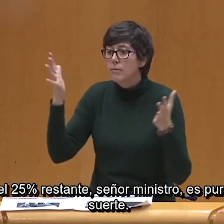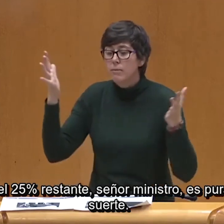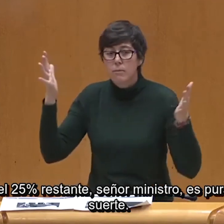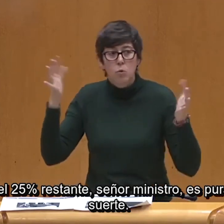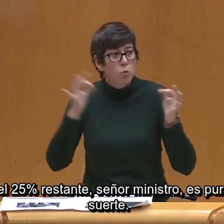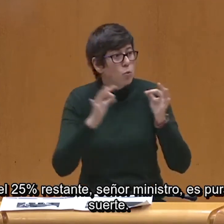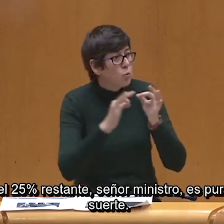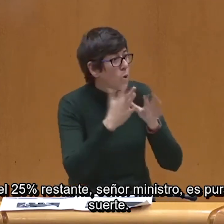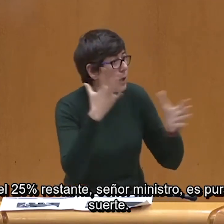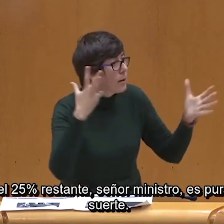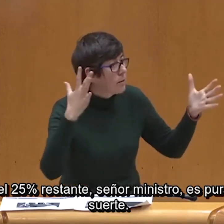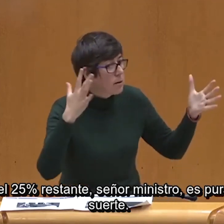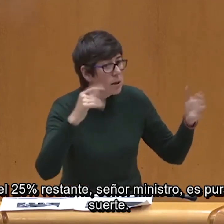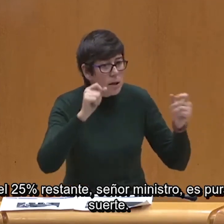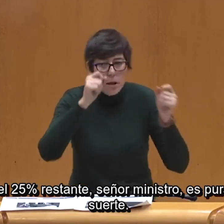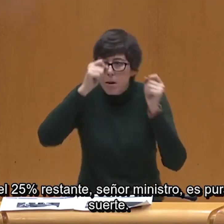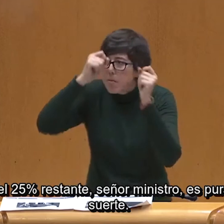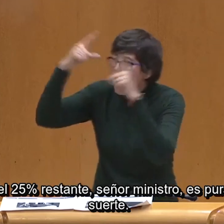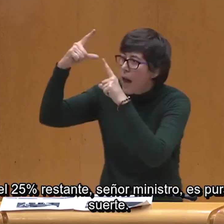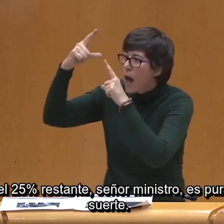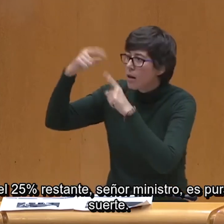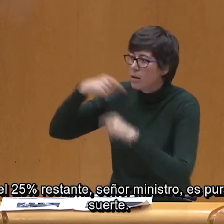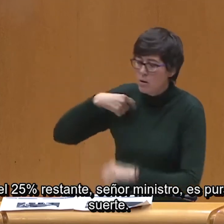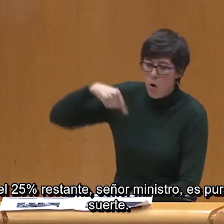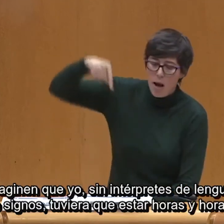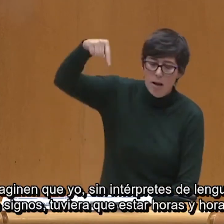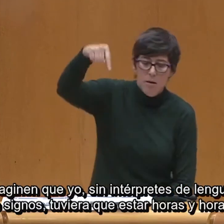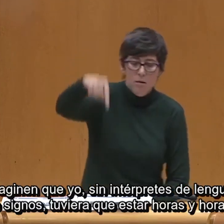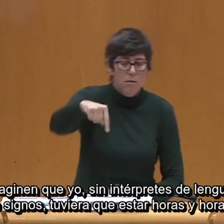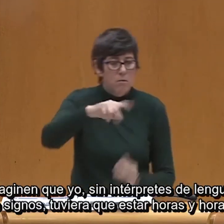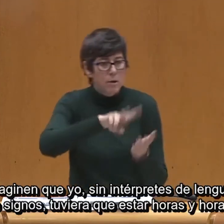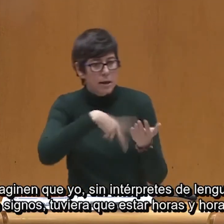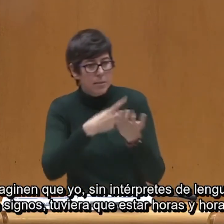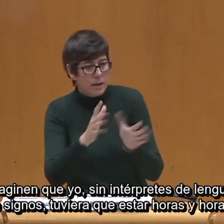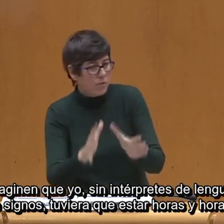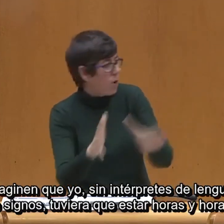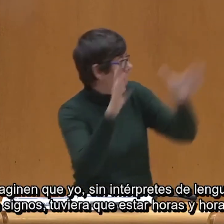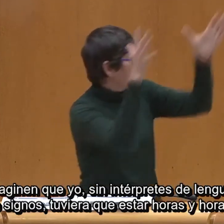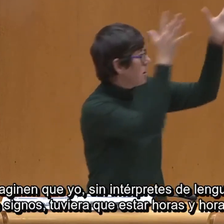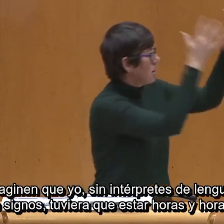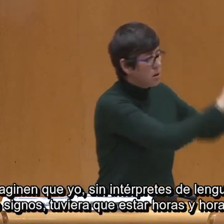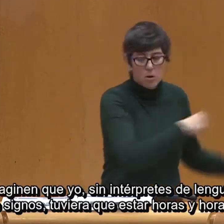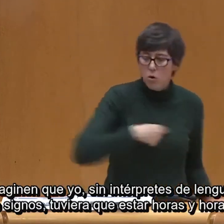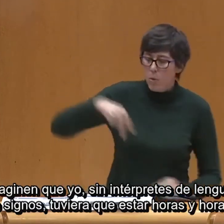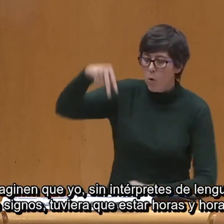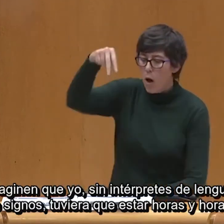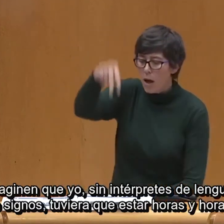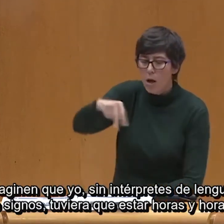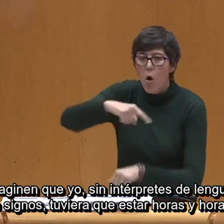suerte. Suerte, pura suerte. Imagínense a mí, sin intérpretes de lengua de signos, si